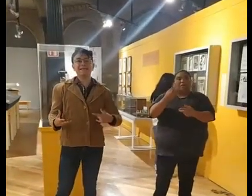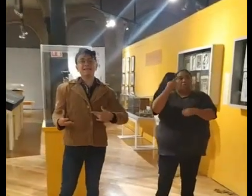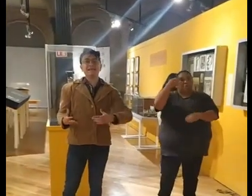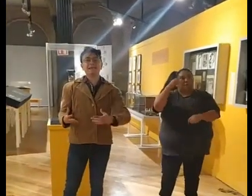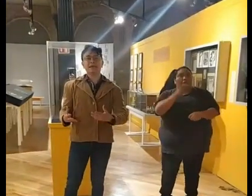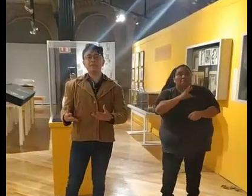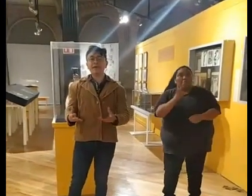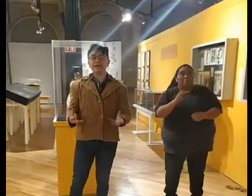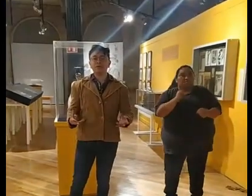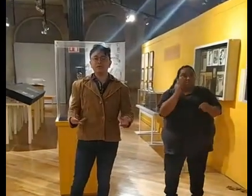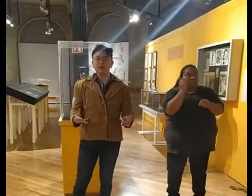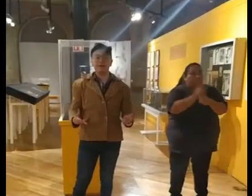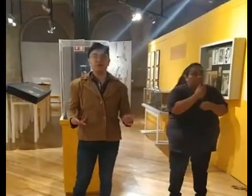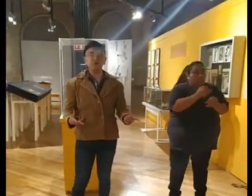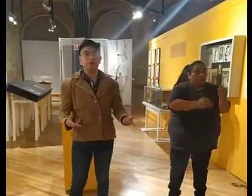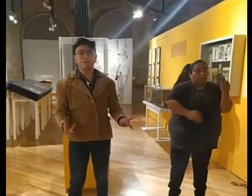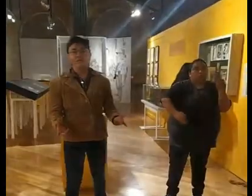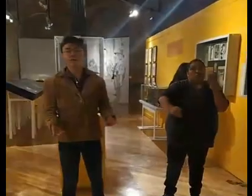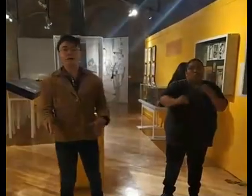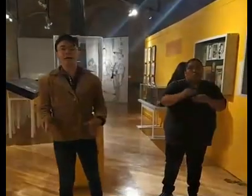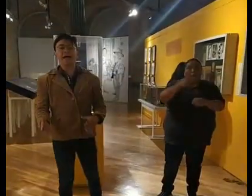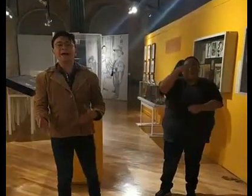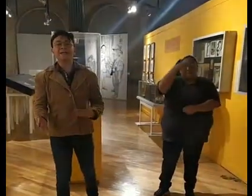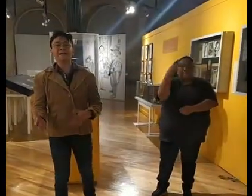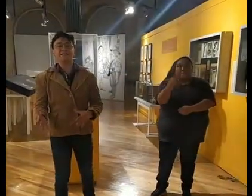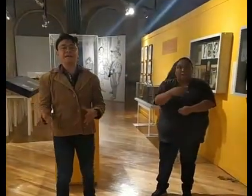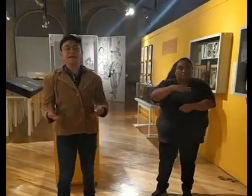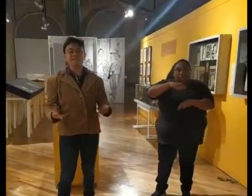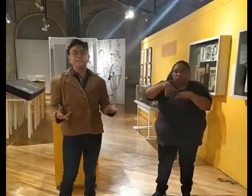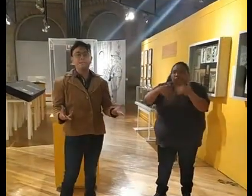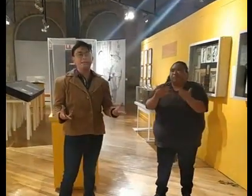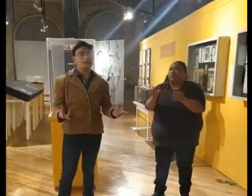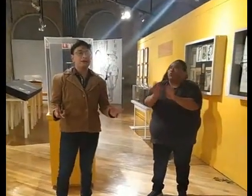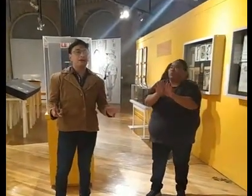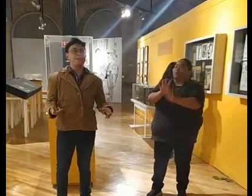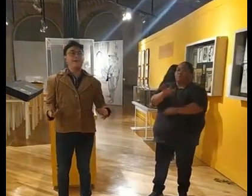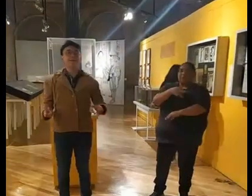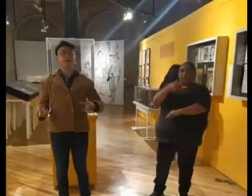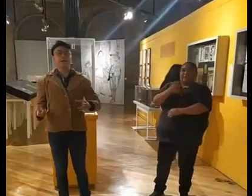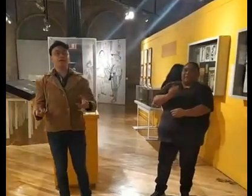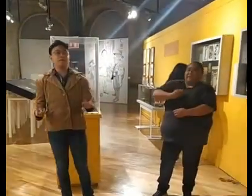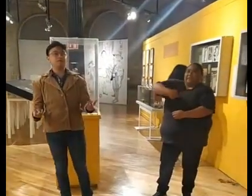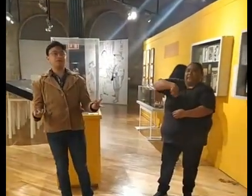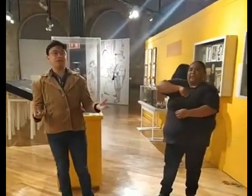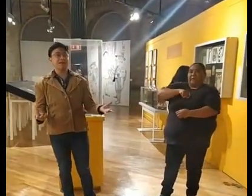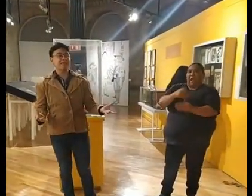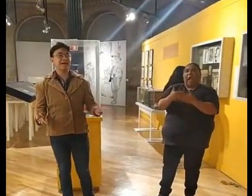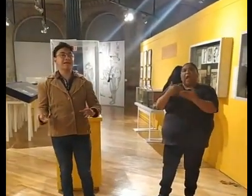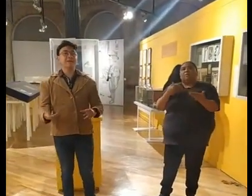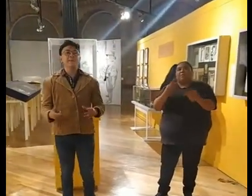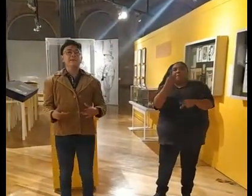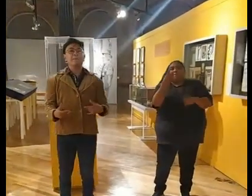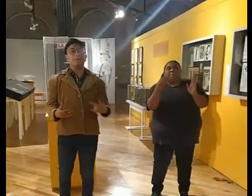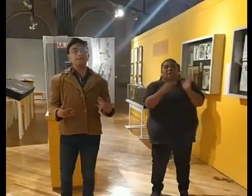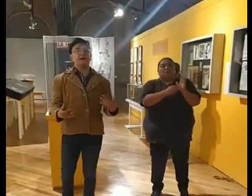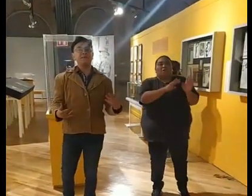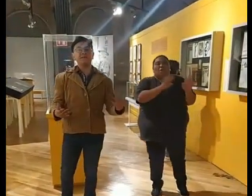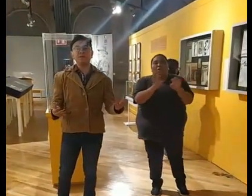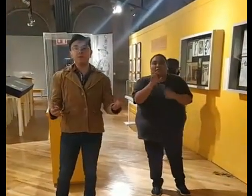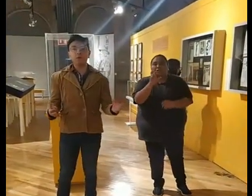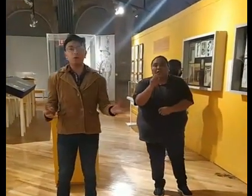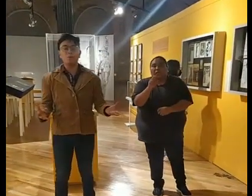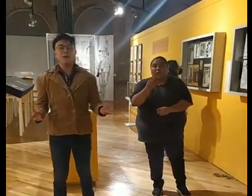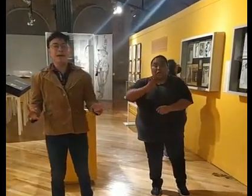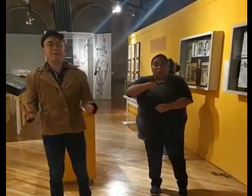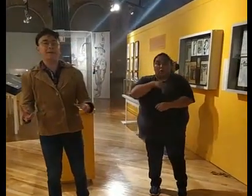esa identidad que México estaba buscando. Antes de esta, de 1930, no, empezamos a